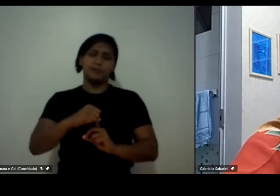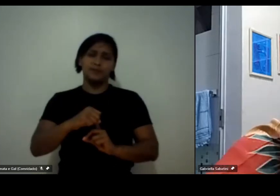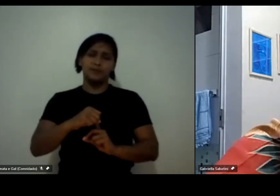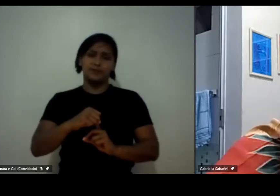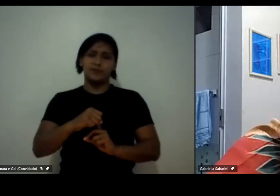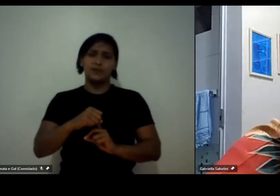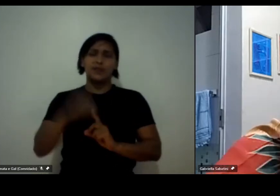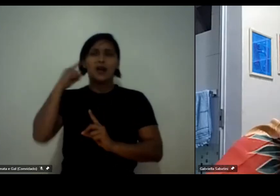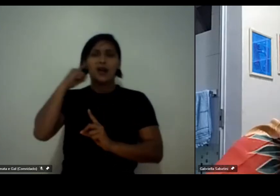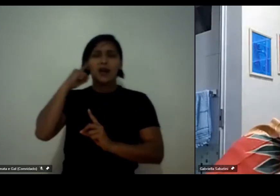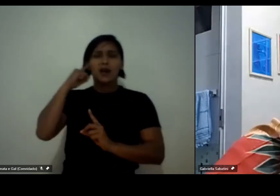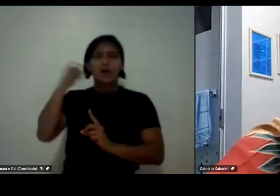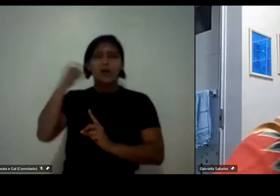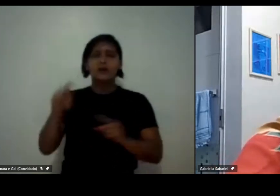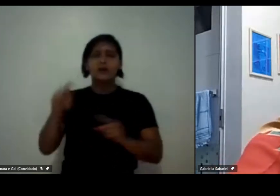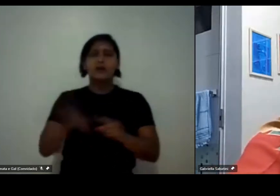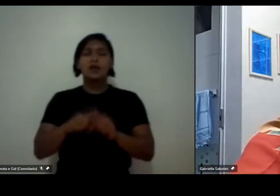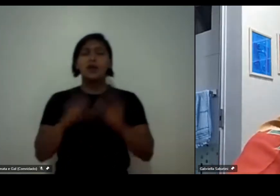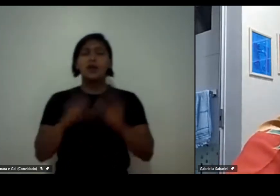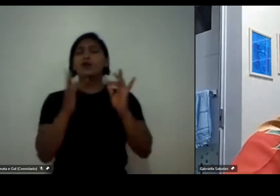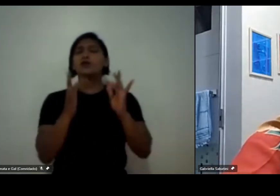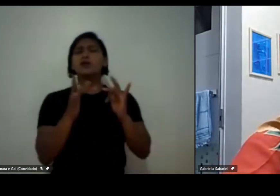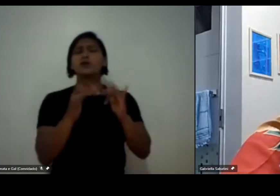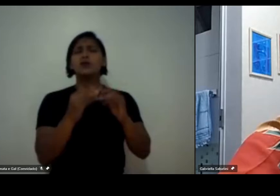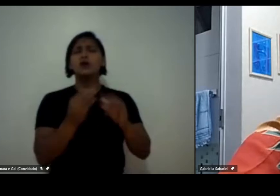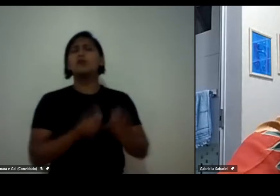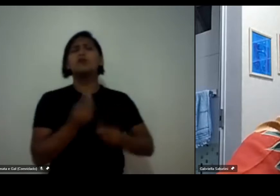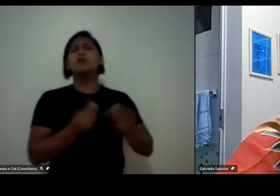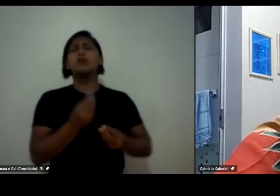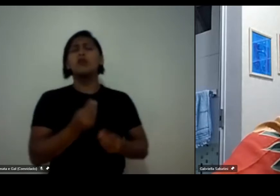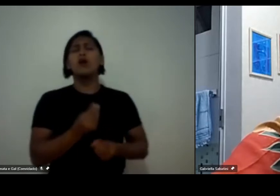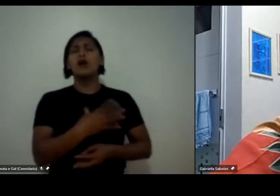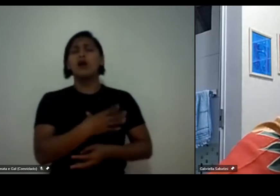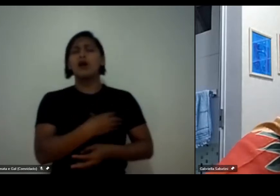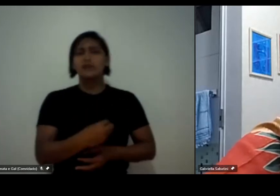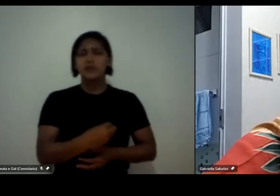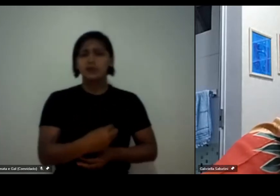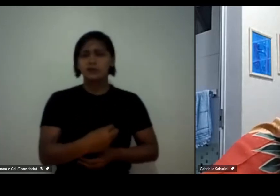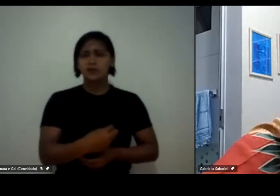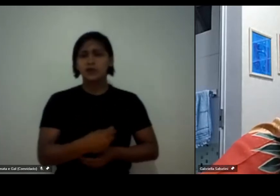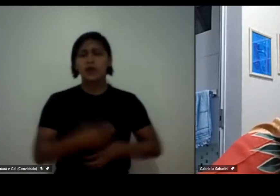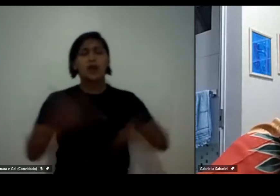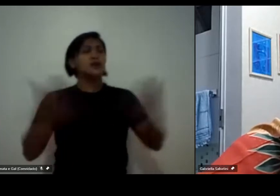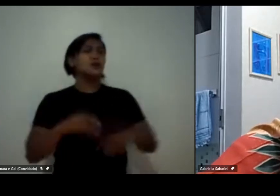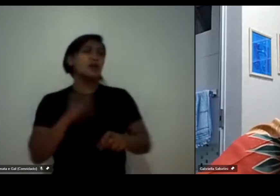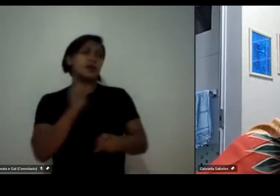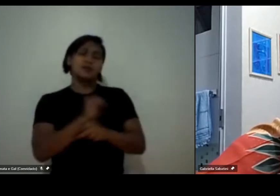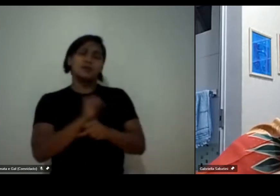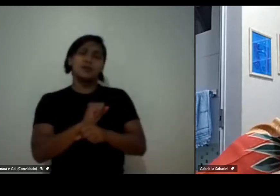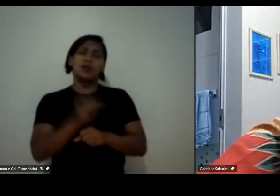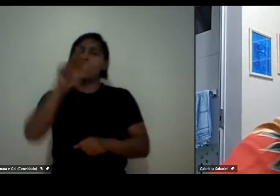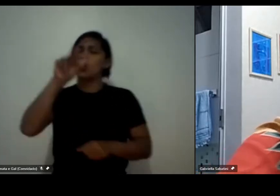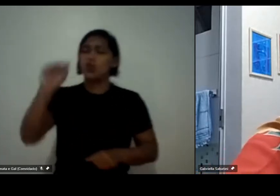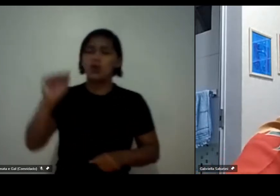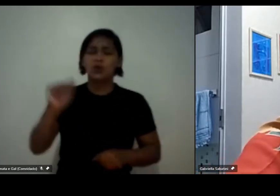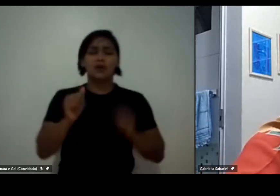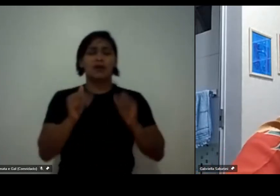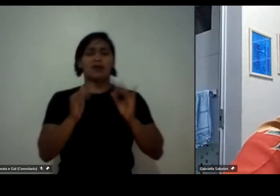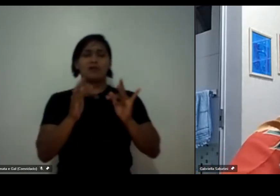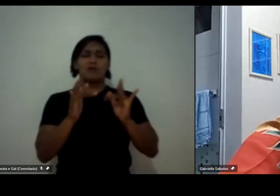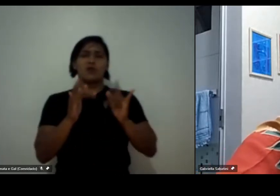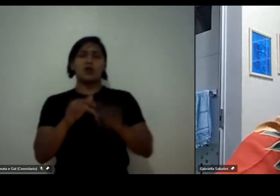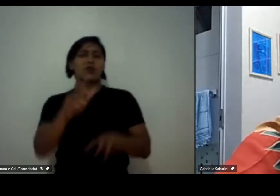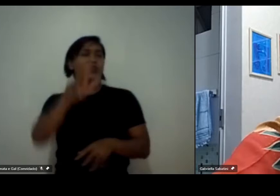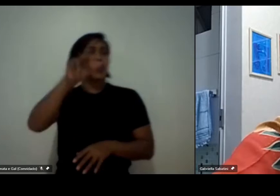É não ouvir isso. E os namorados? Quando você vai ter filhos? Já é esperado que você não tenha nenhum namorado e que você